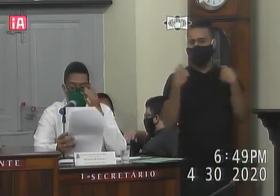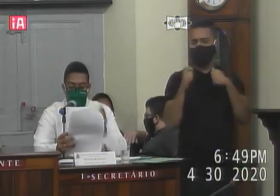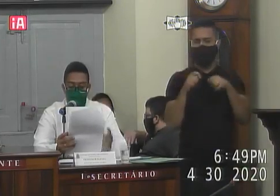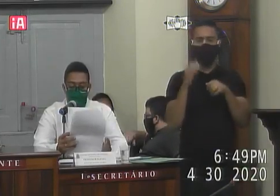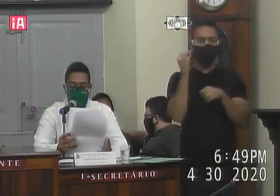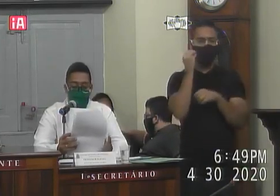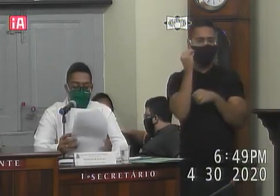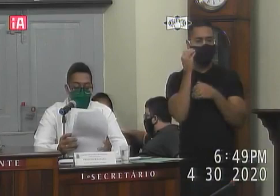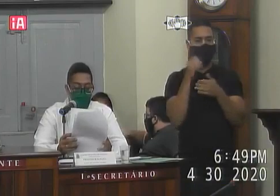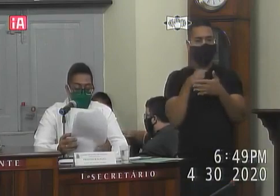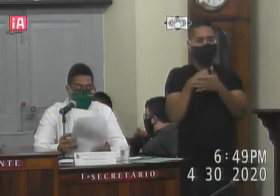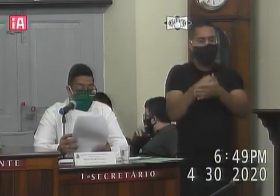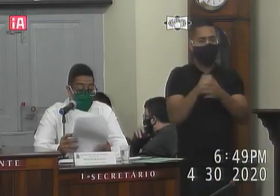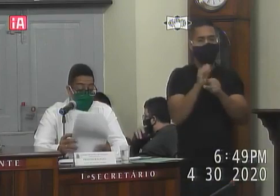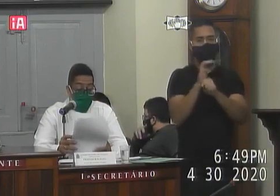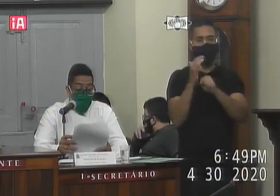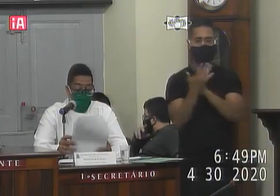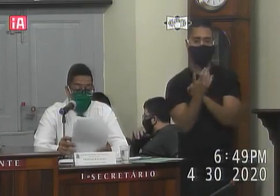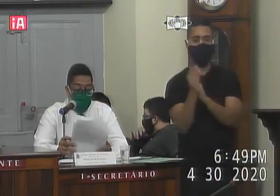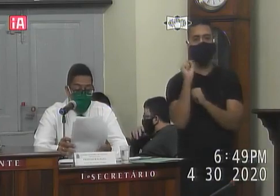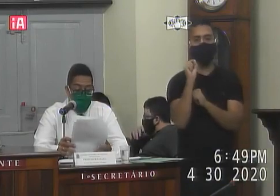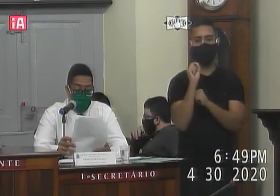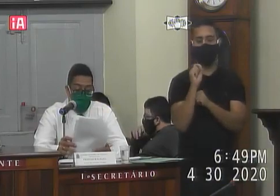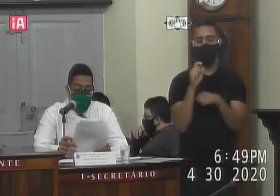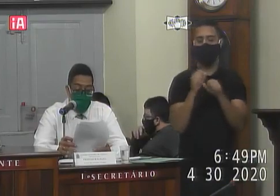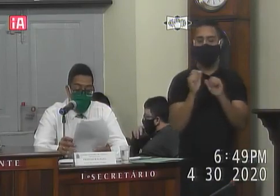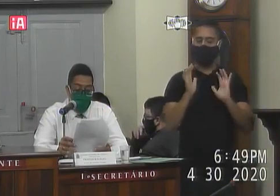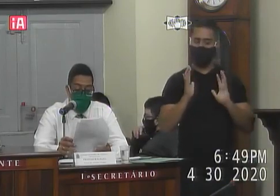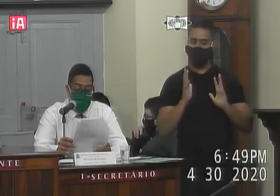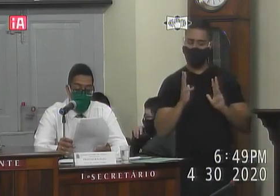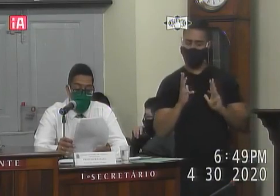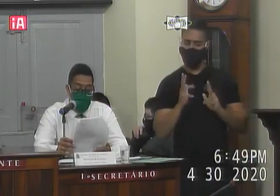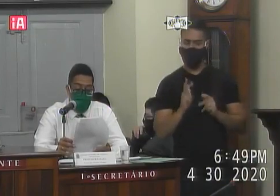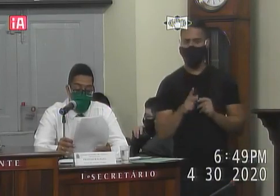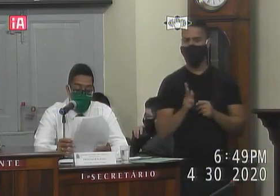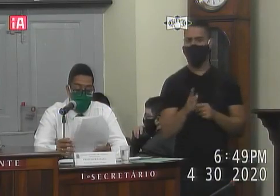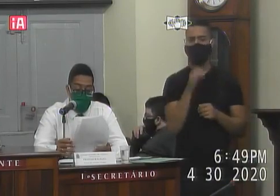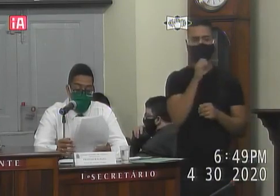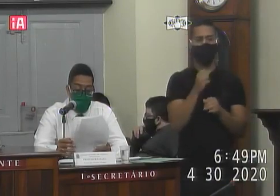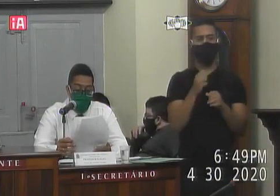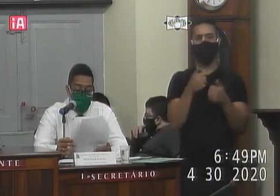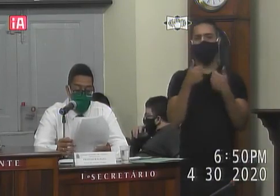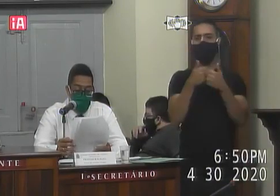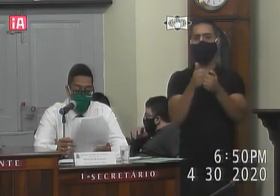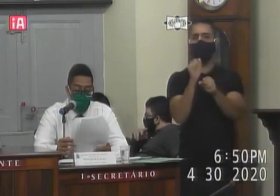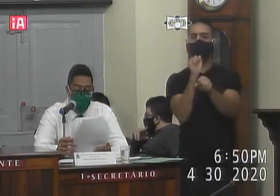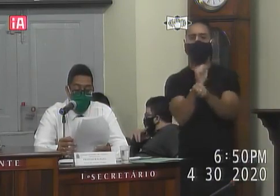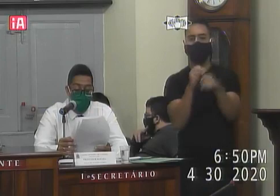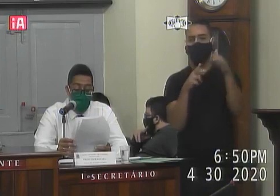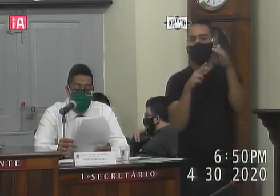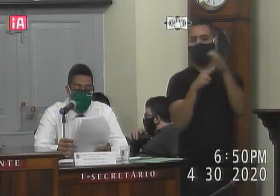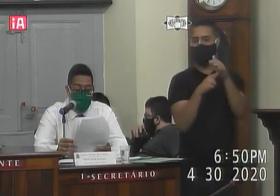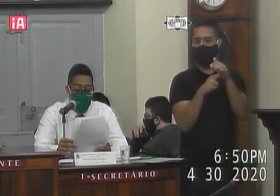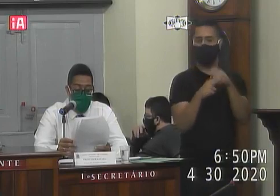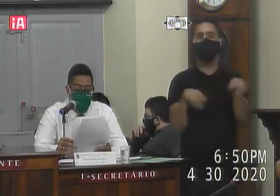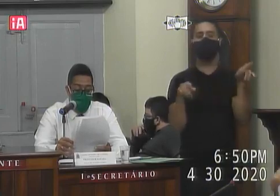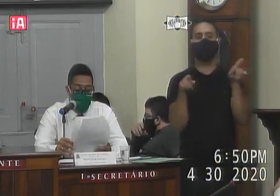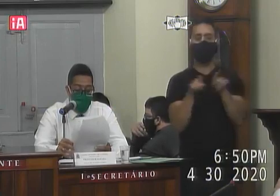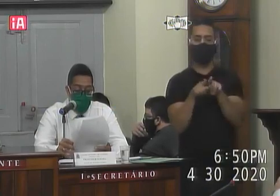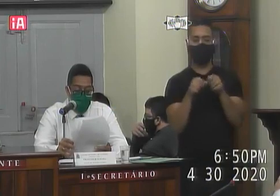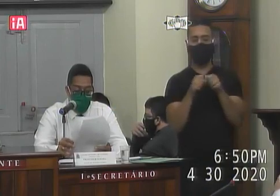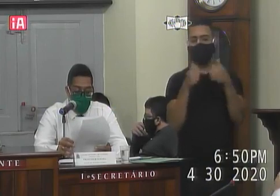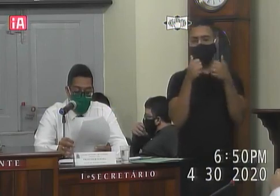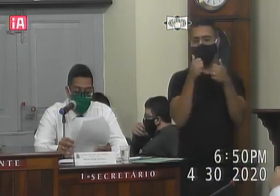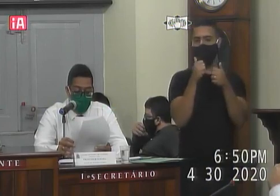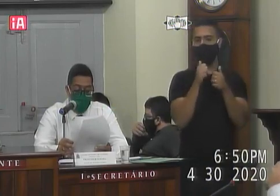ao coronavírus, tais como limpeza reforçada cada vez que o ônibus parar no terminal rodoviário, seja ele urbano